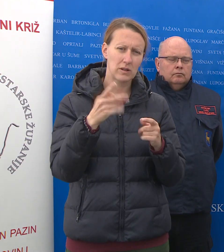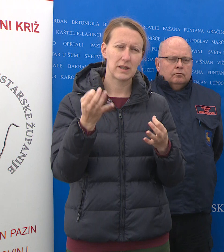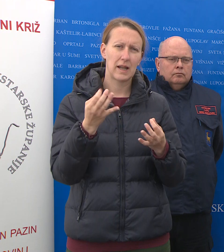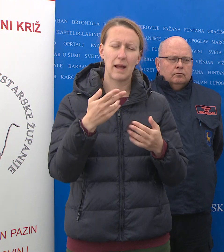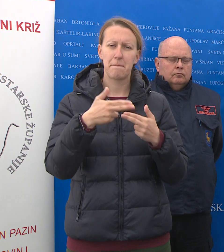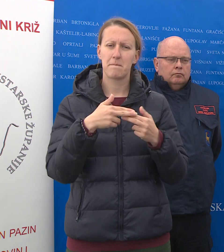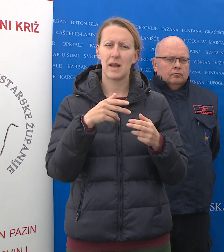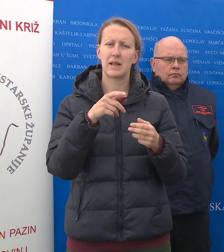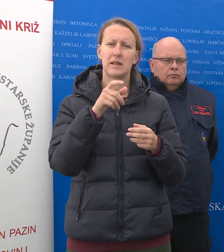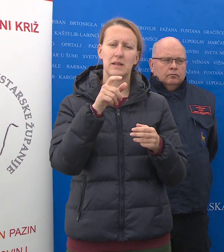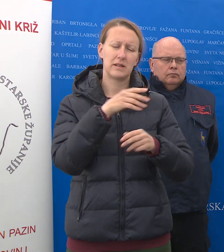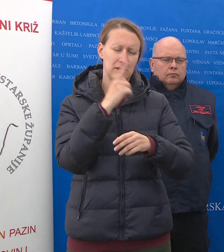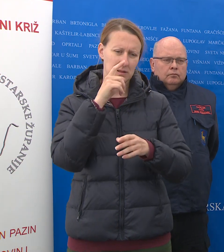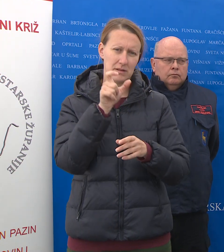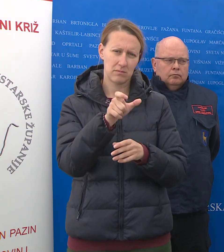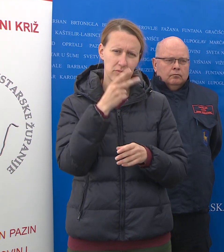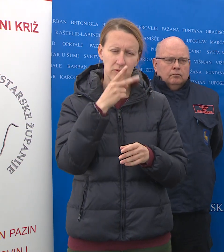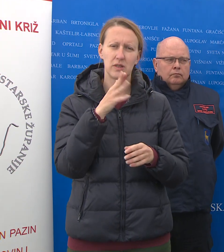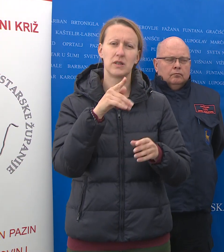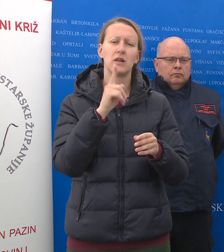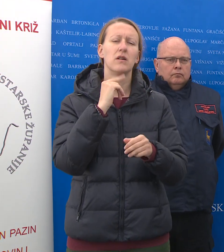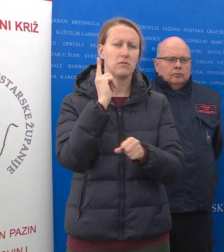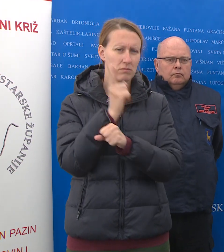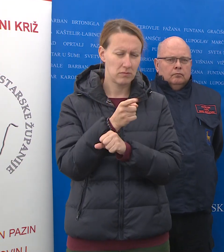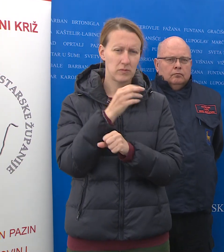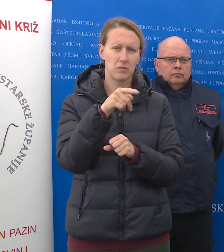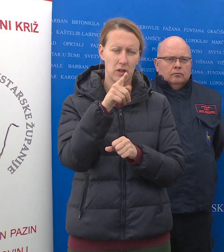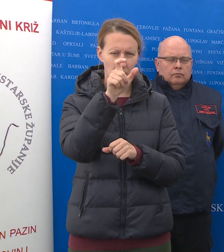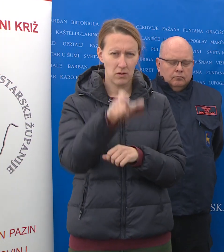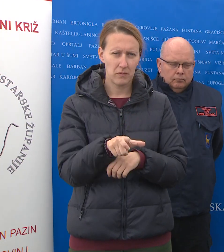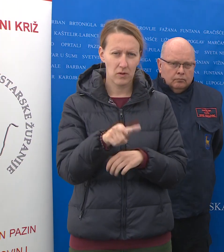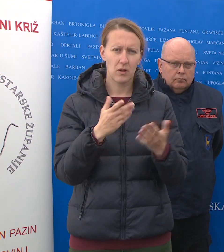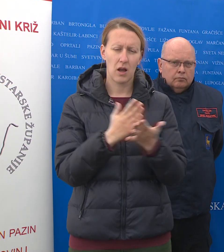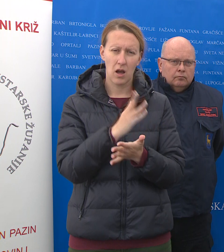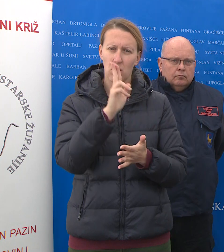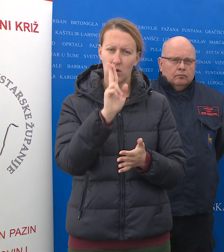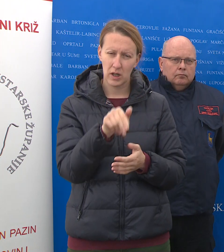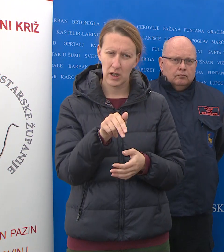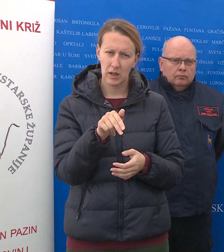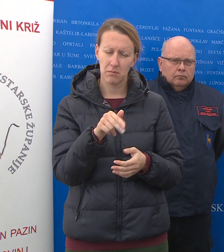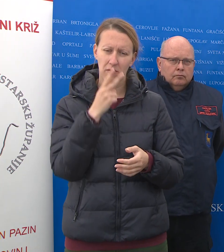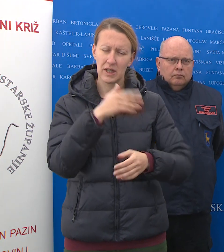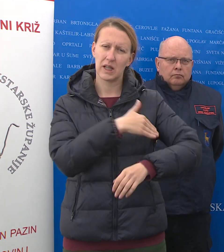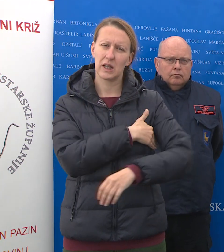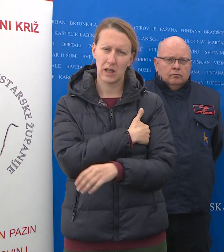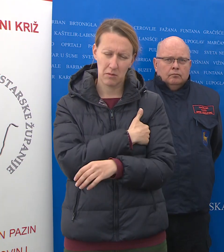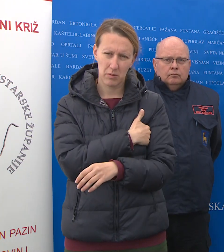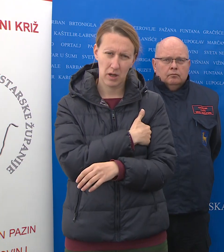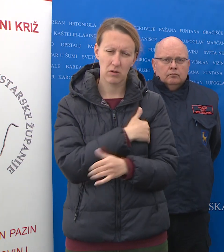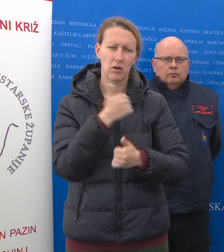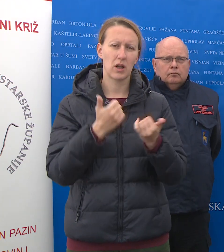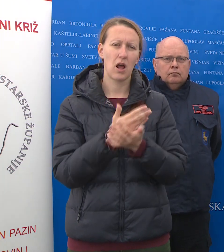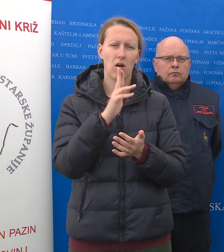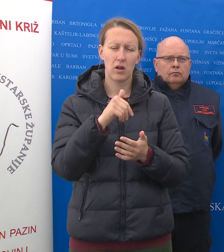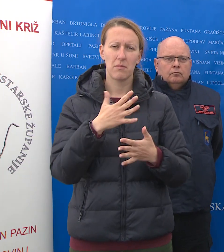nekakav predznak pojave simptoma i po naputku te osobe ako imaju razvijenu temperaturu ili